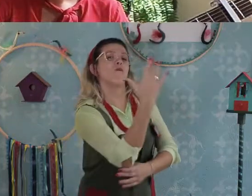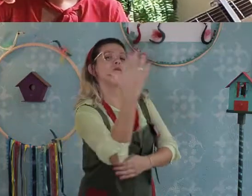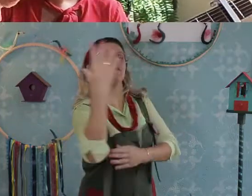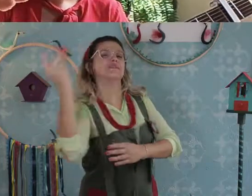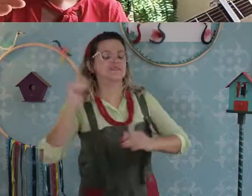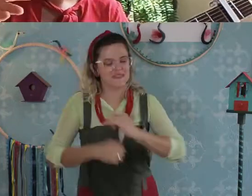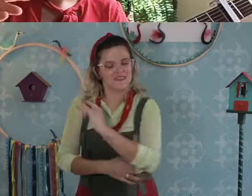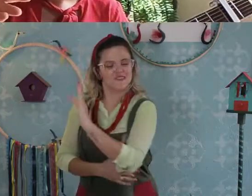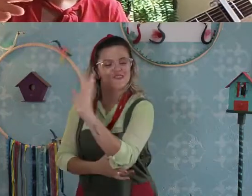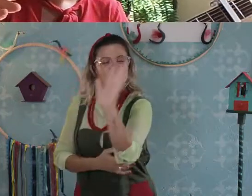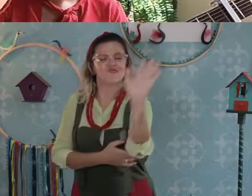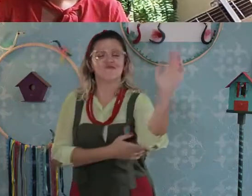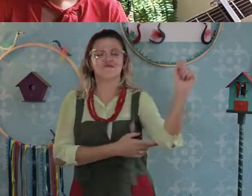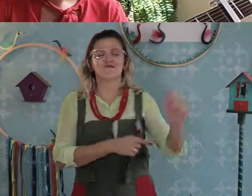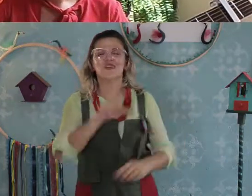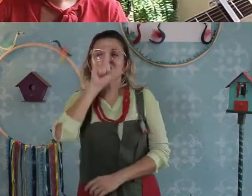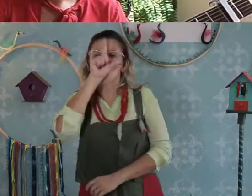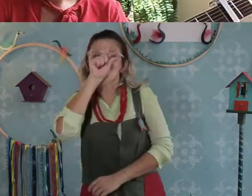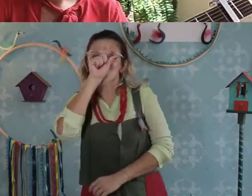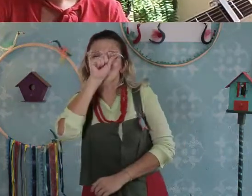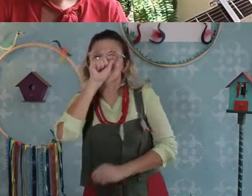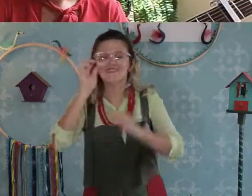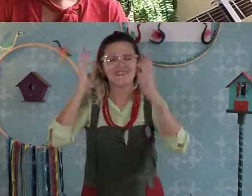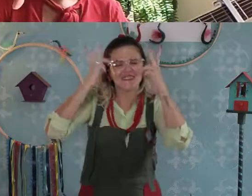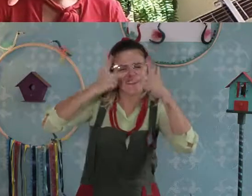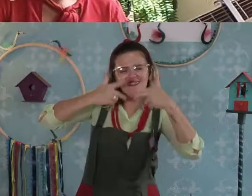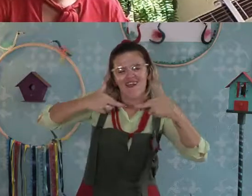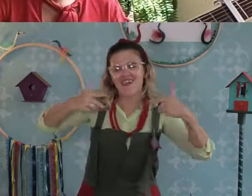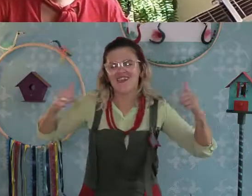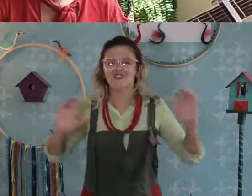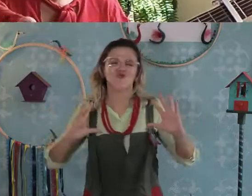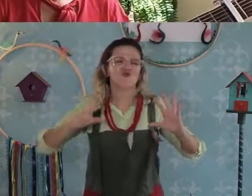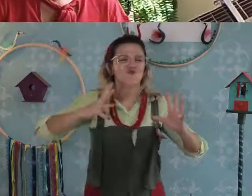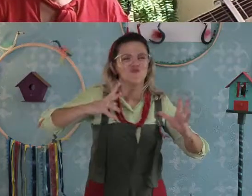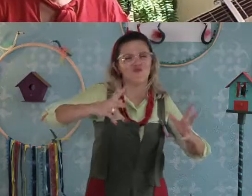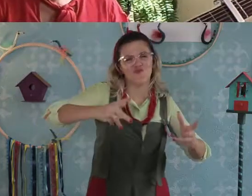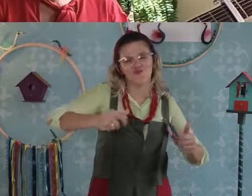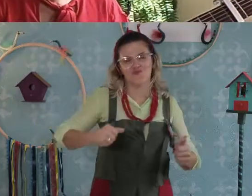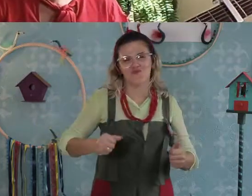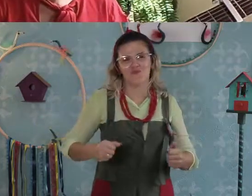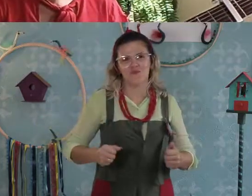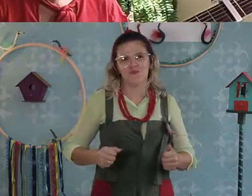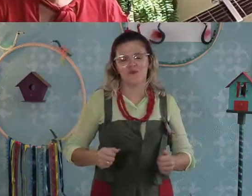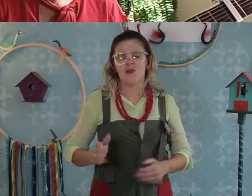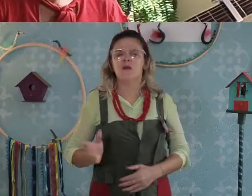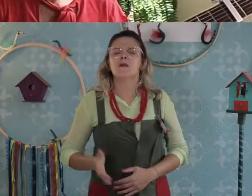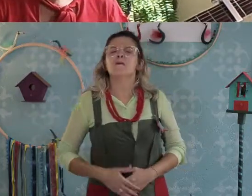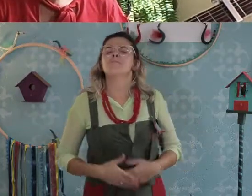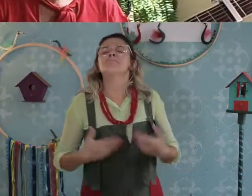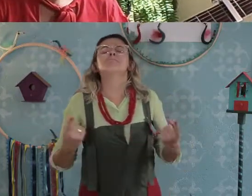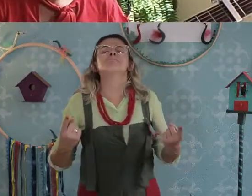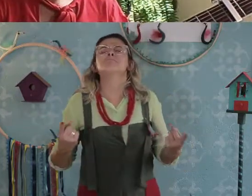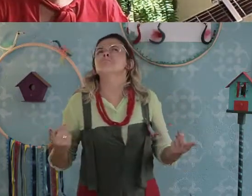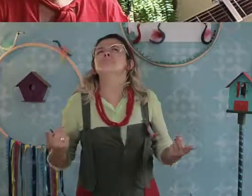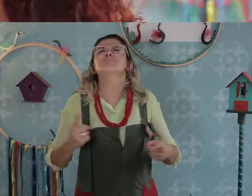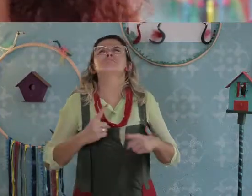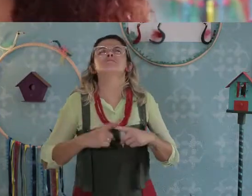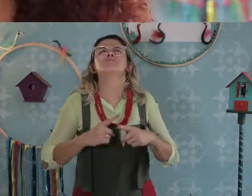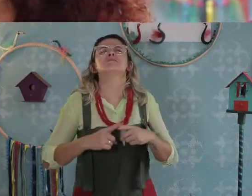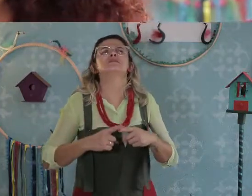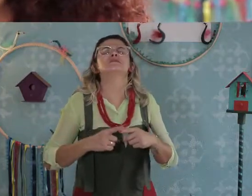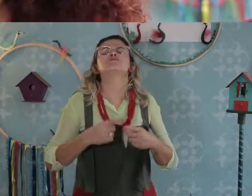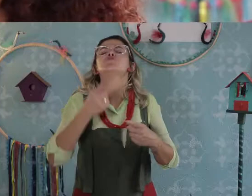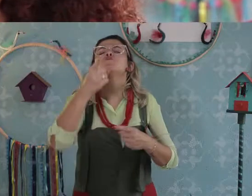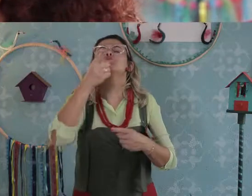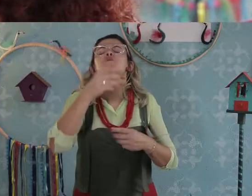os passarinhos, os bichos todos e a natureza. Quais são os seus cuidados com o